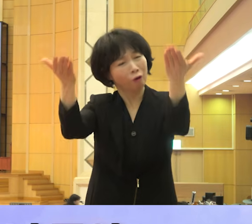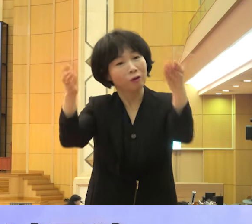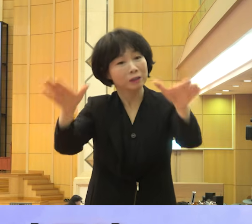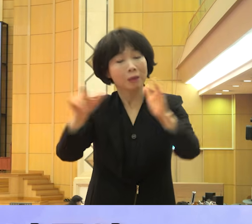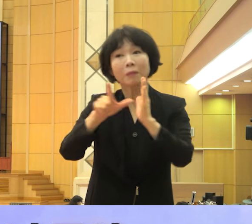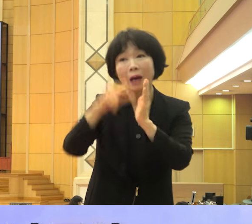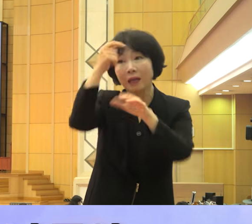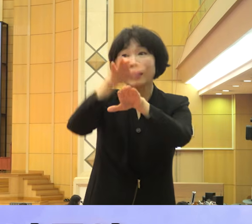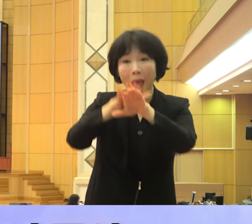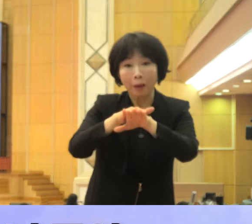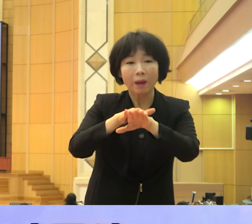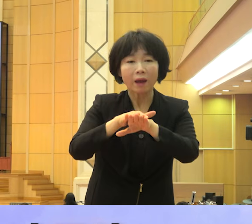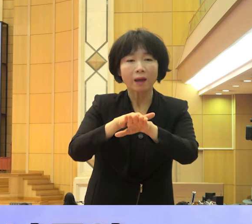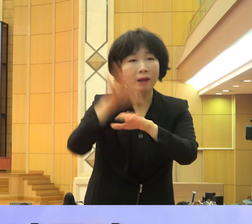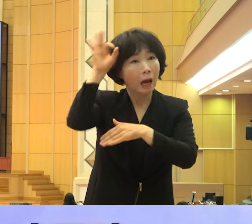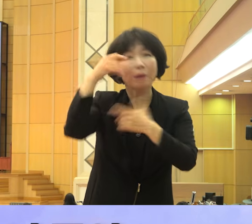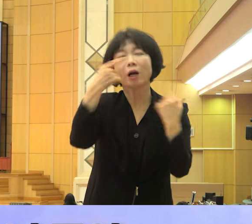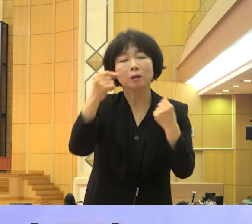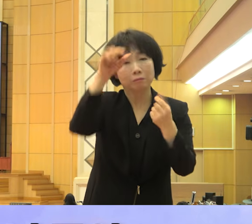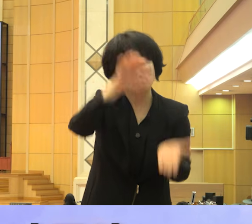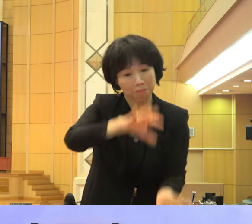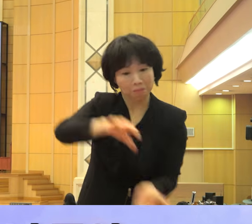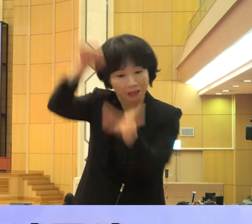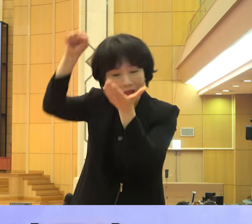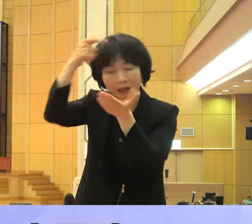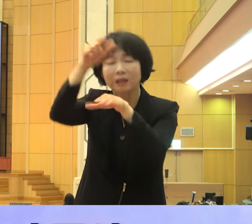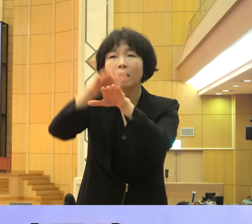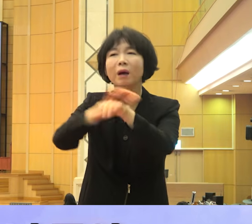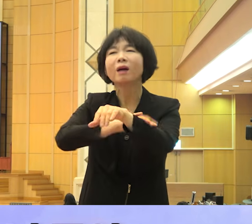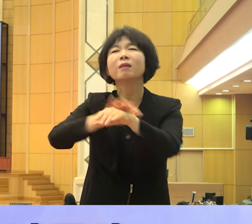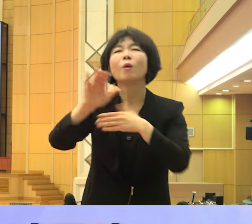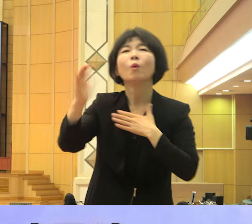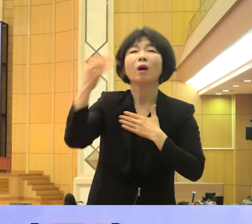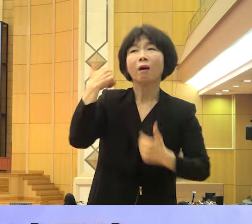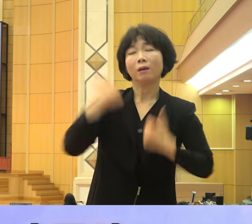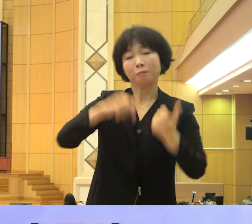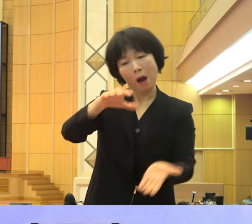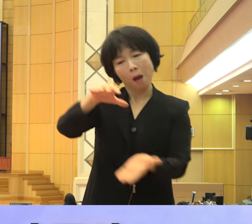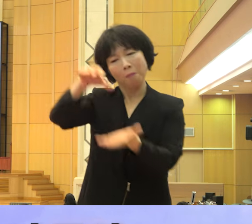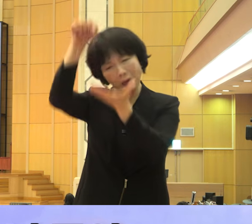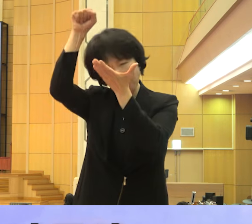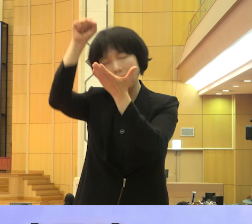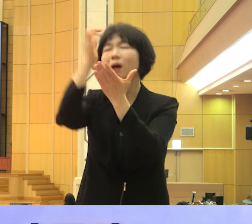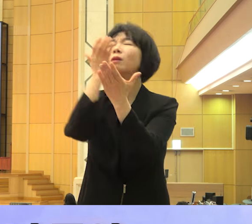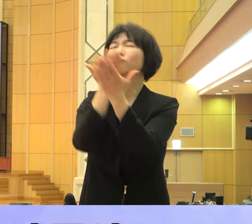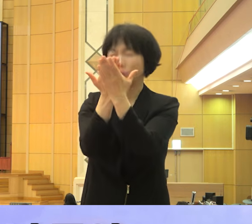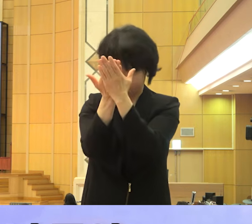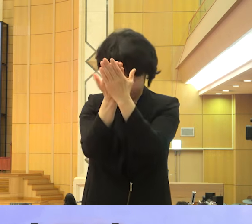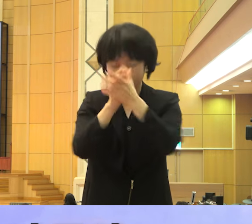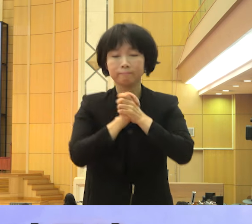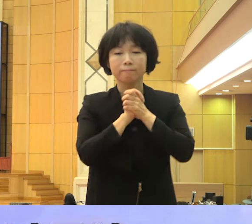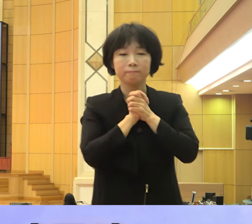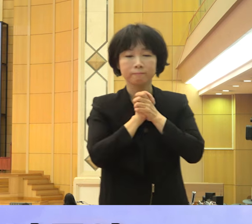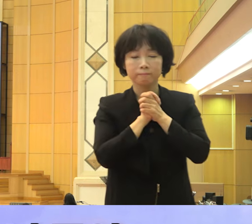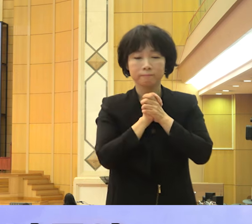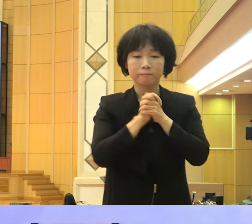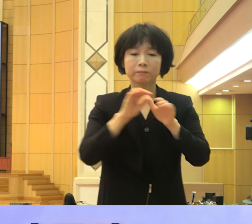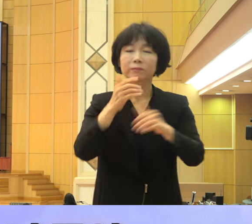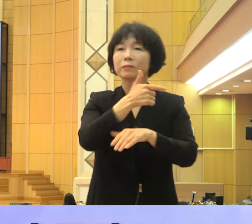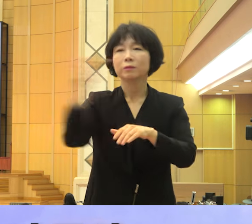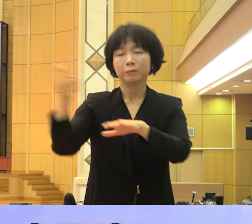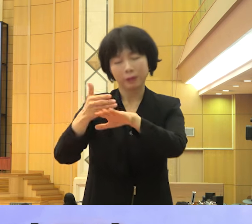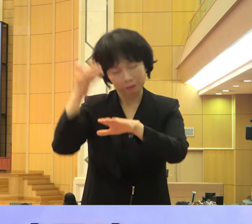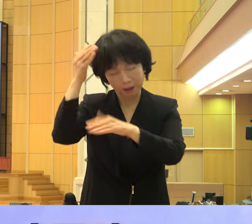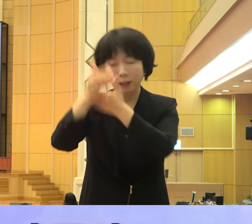시간 드려지는 예배가 아벨의 산제사와 같이 하나님이 기뻐 받으시는 예배가 되게 하여 주옵소서. 고마우신